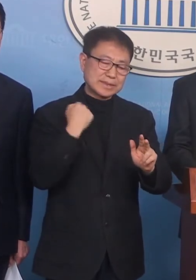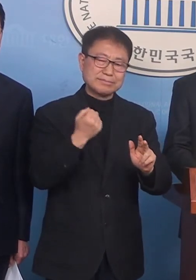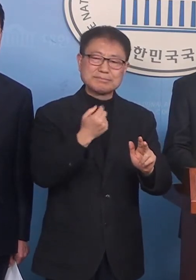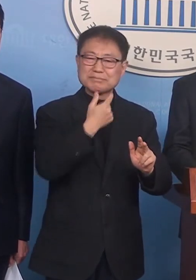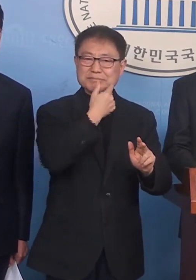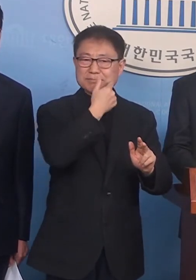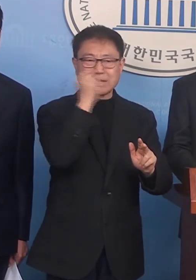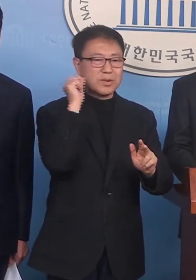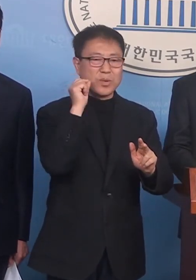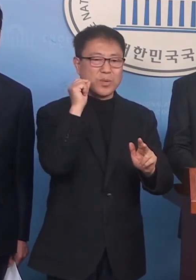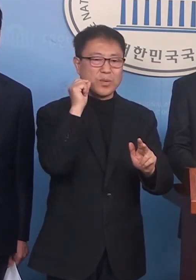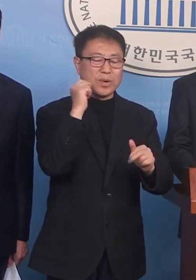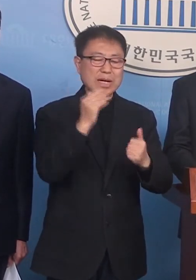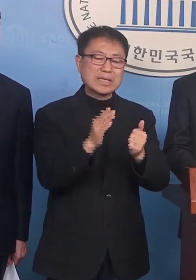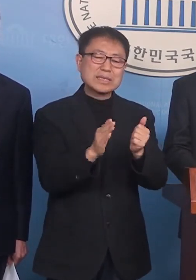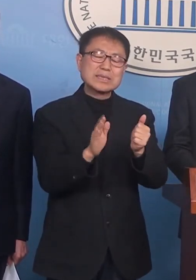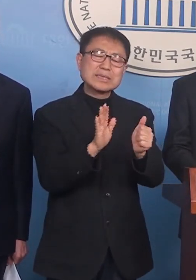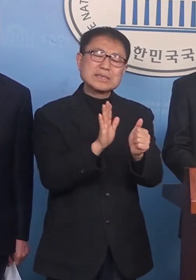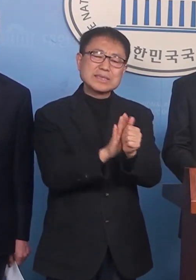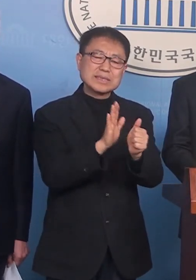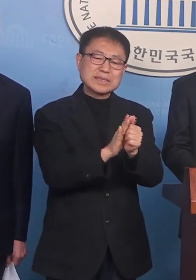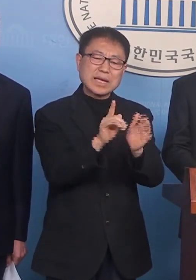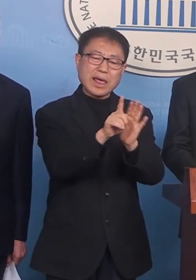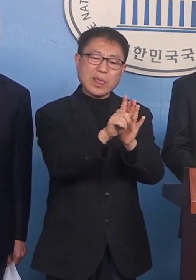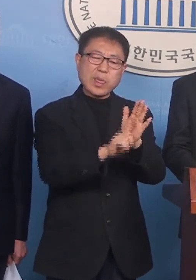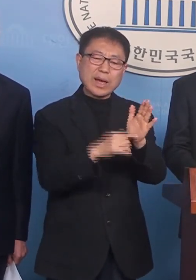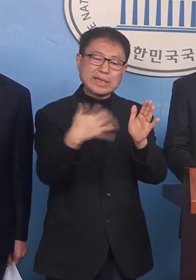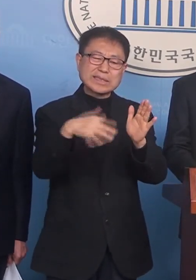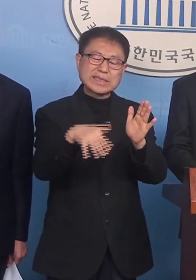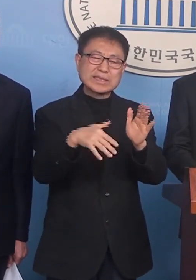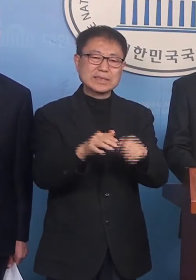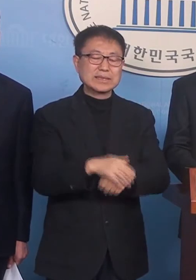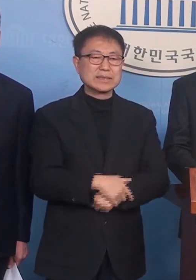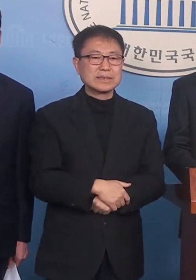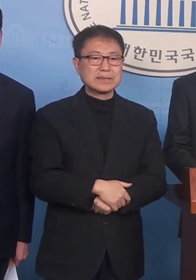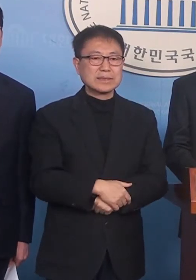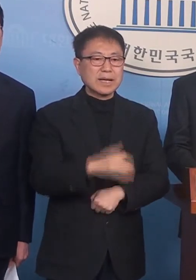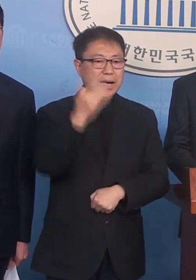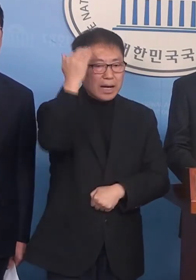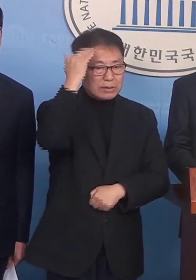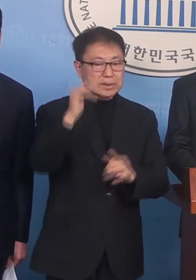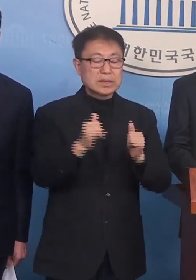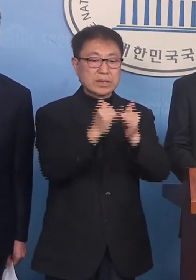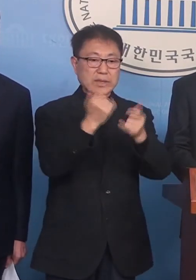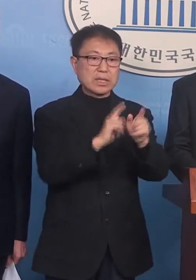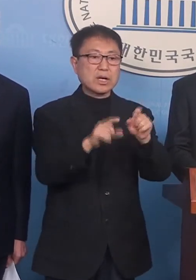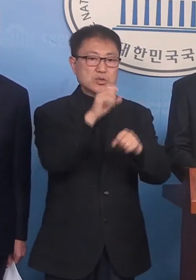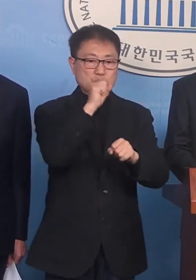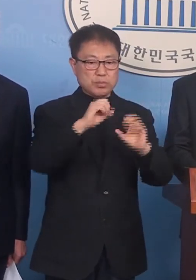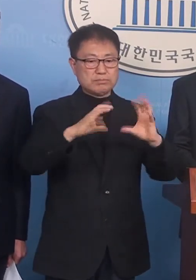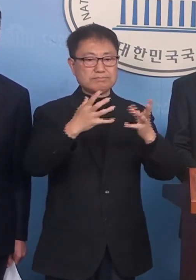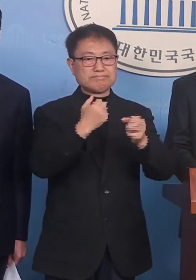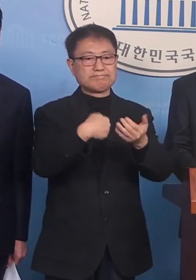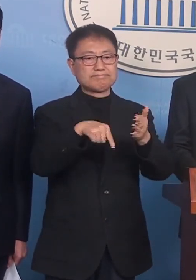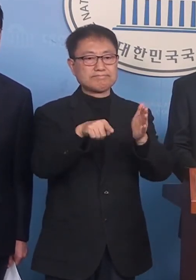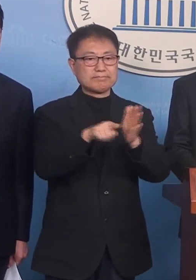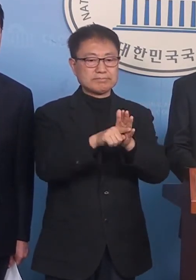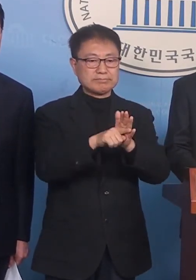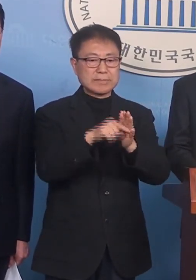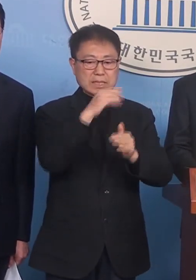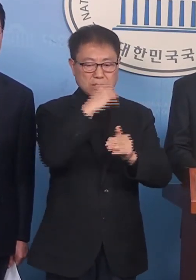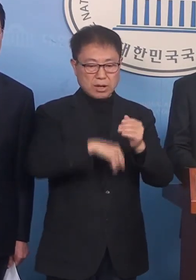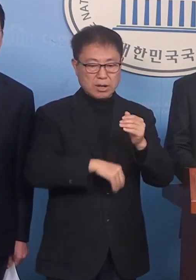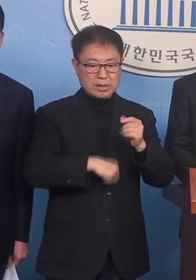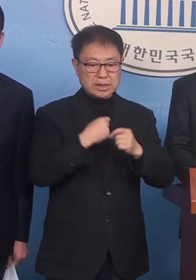약하고 지지율도 낮습니다. 그래서 저는 우리 사회가 더 좋은 세상이 되기 위해